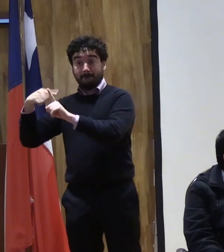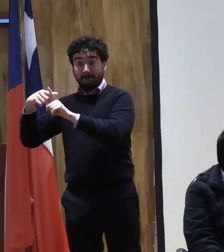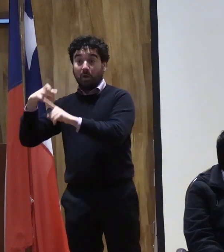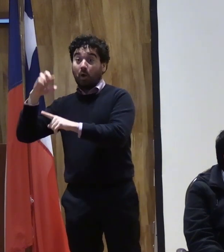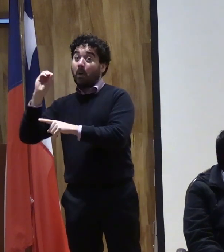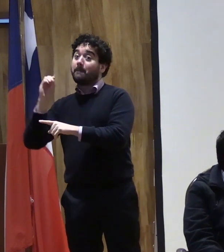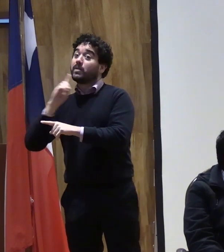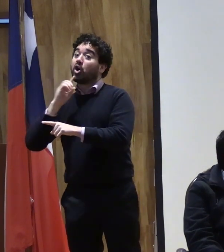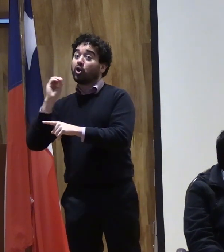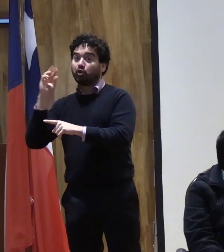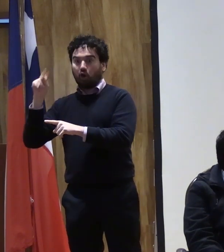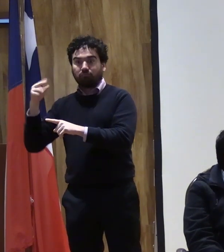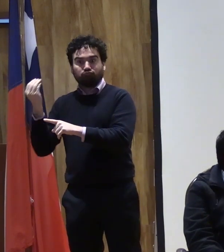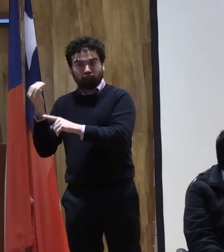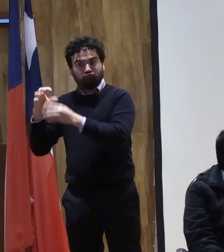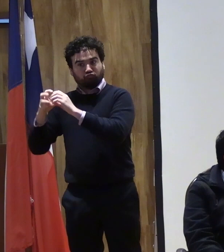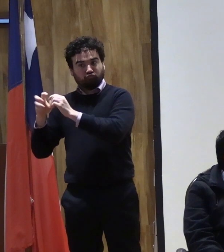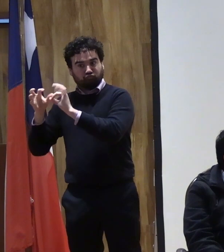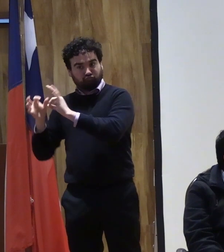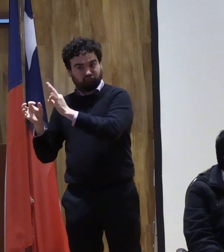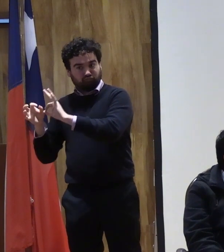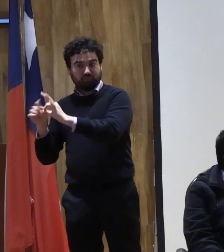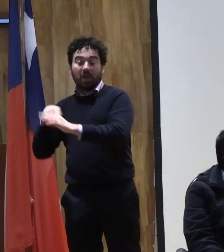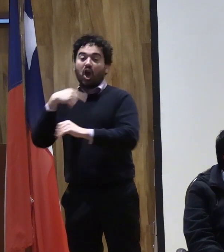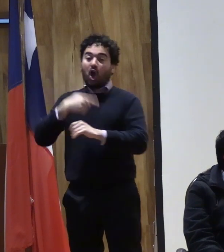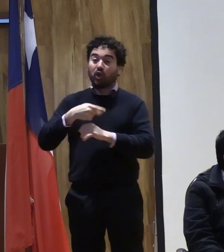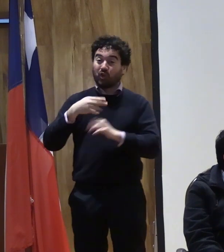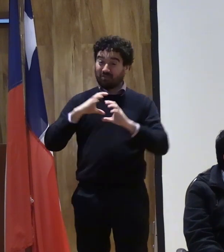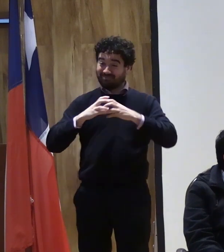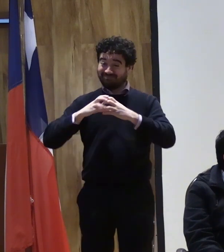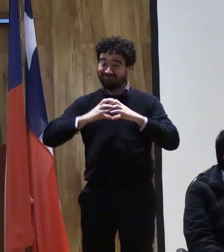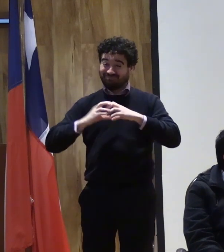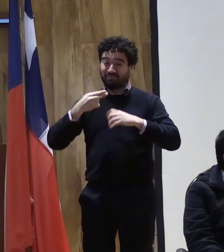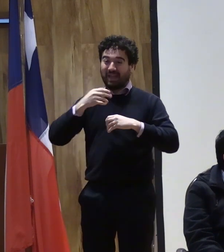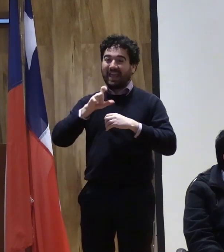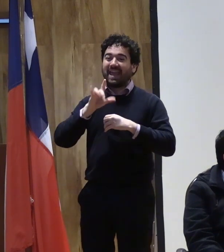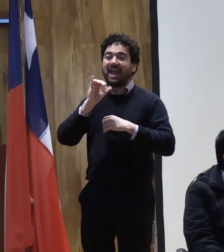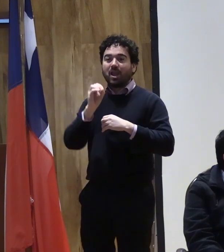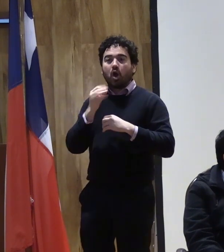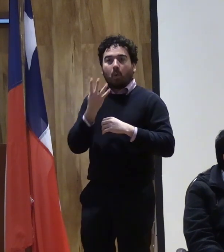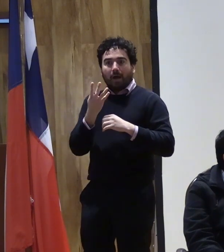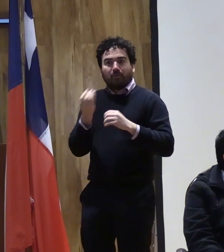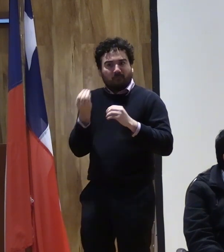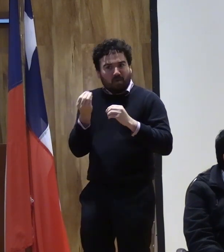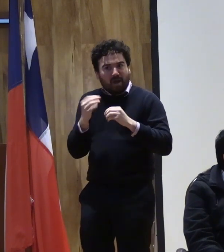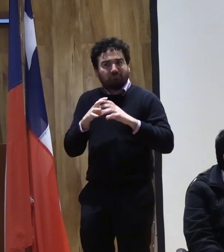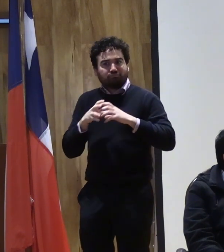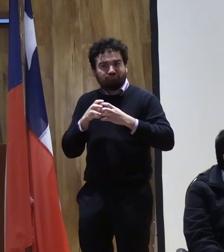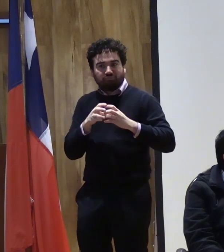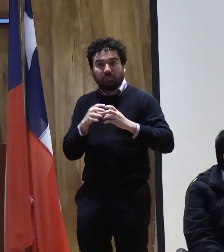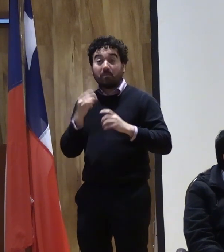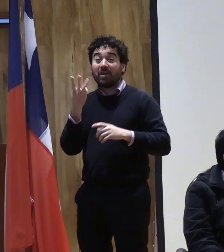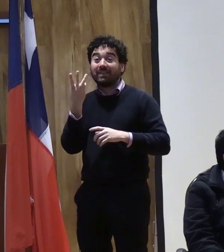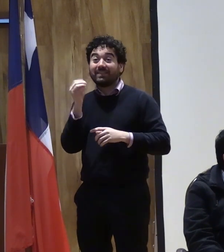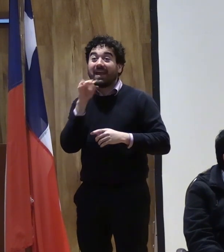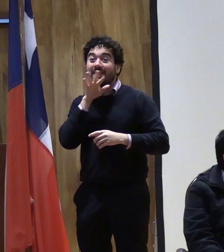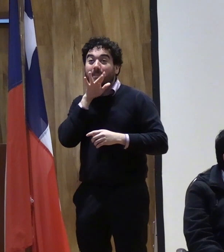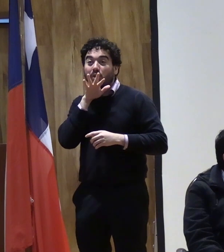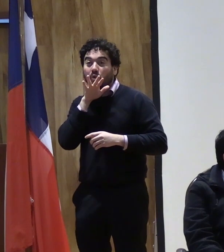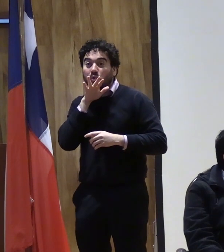4. Y a la media hora ya la temperatura ha bajado tanto que